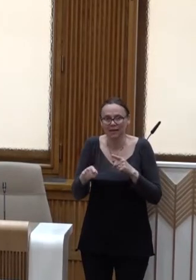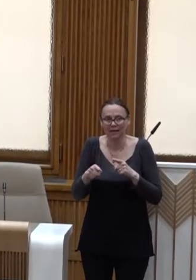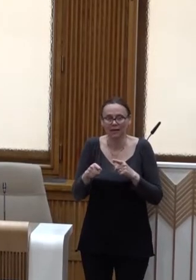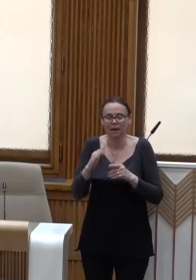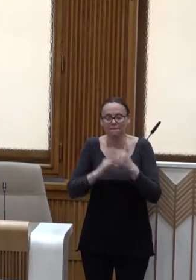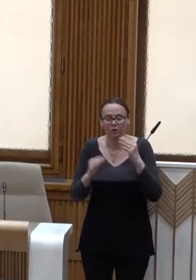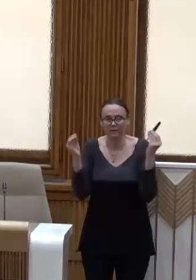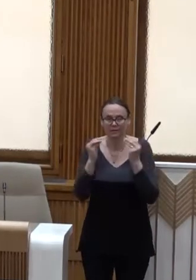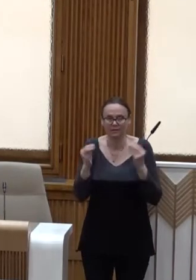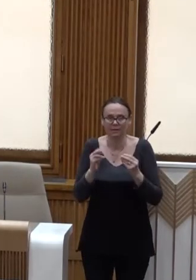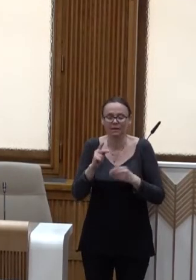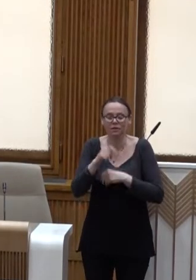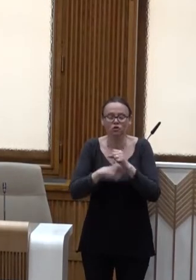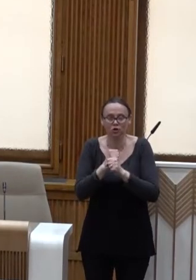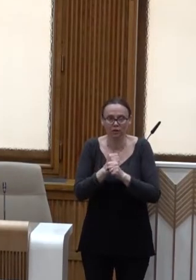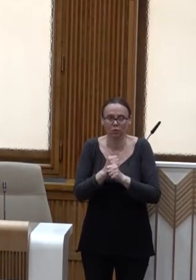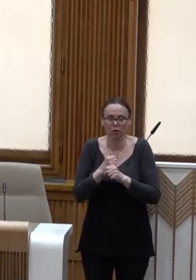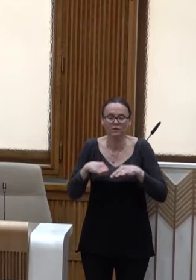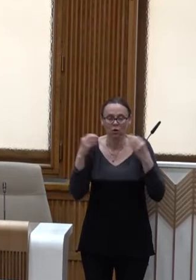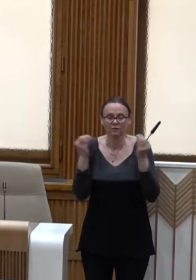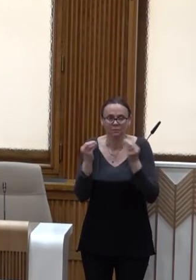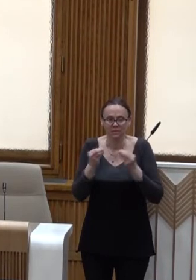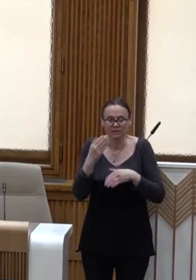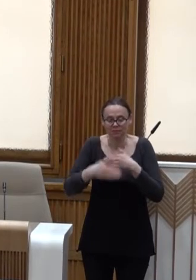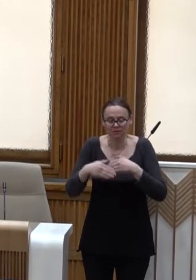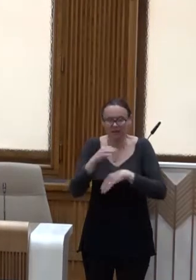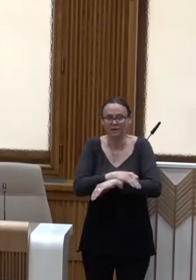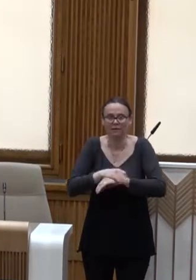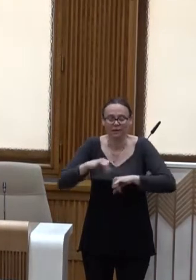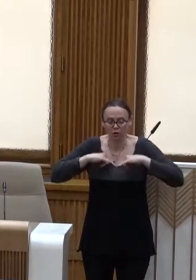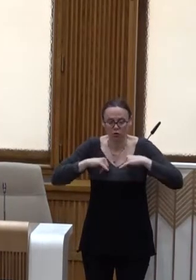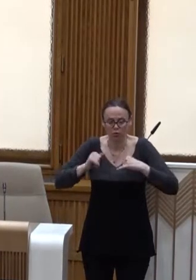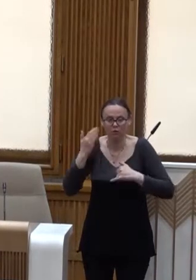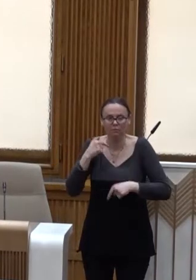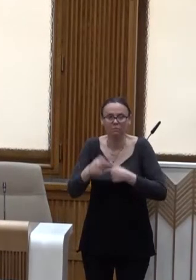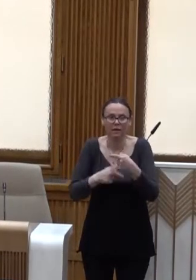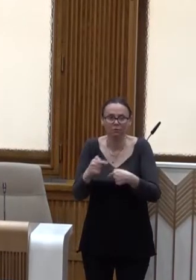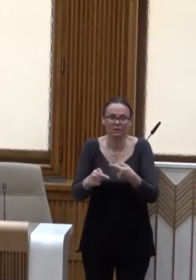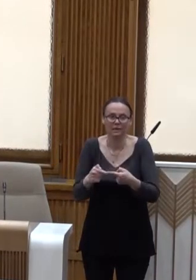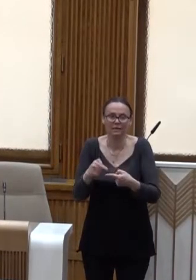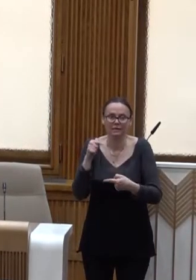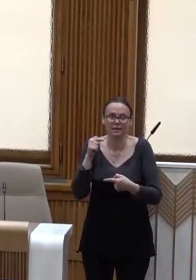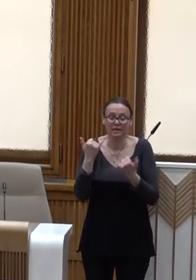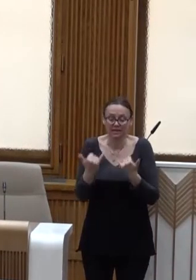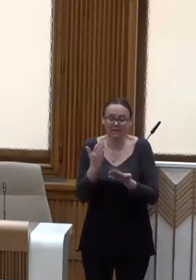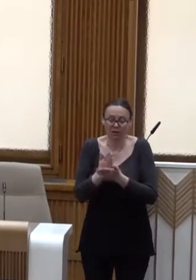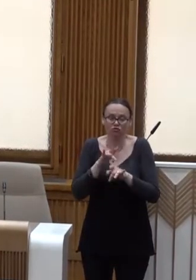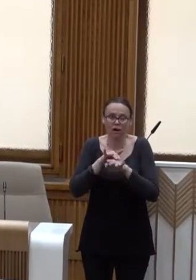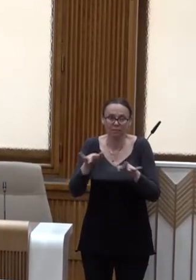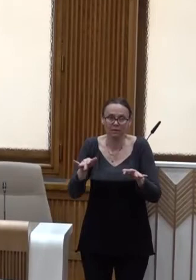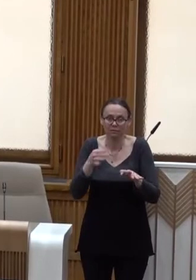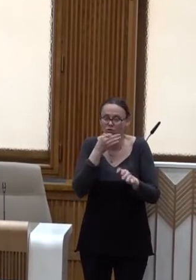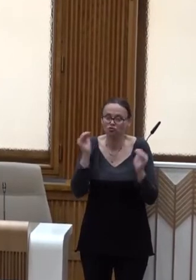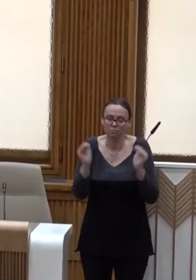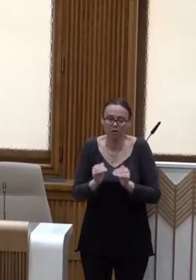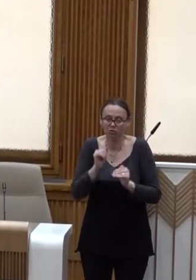tistih podsistemih, ki sodelujejo z njim v zadnjih tednih, trudijo, da bile posledice te zdaj že epidemije čim manjše.